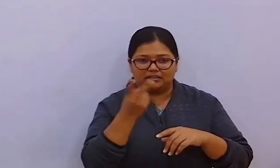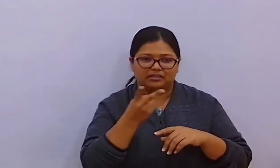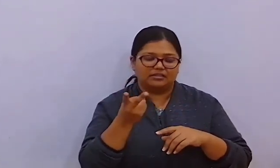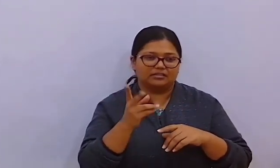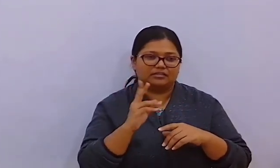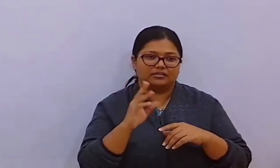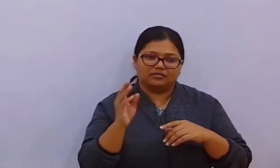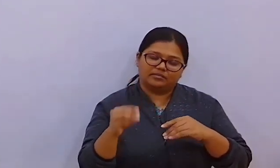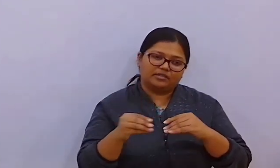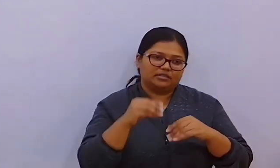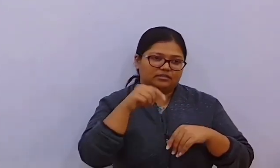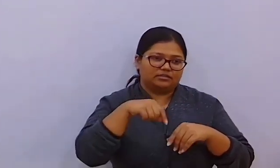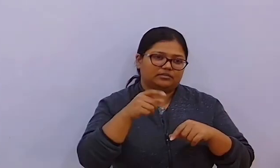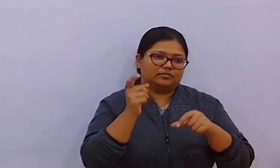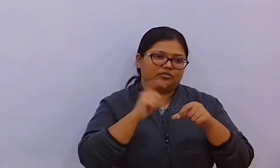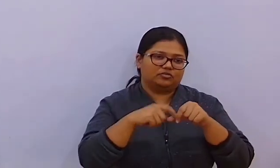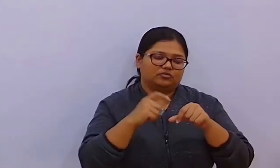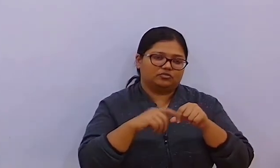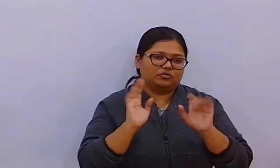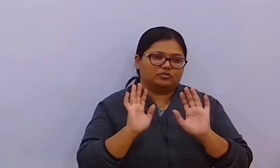रहे सीमित।